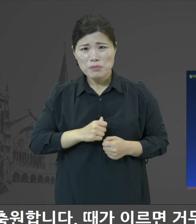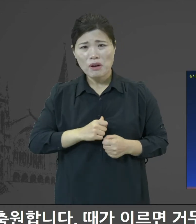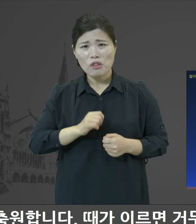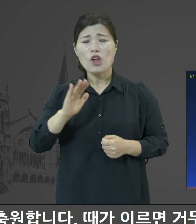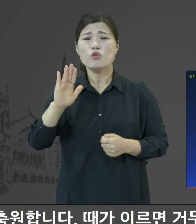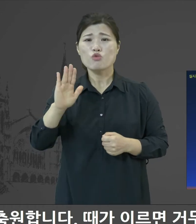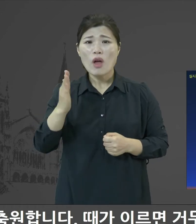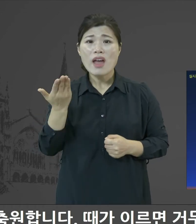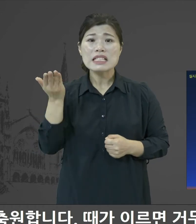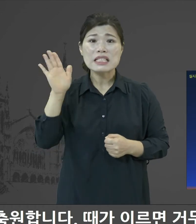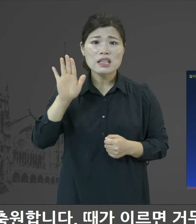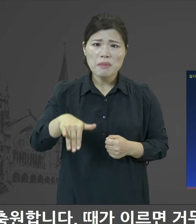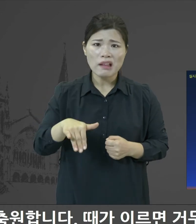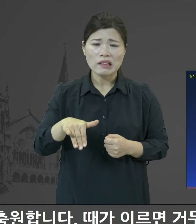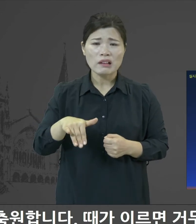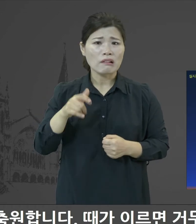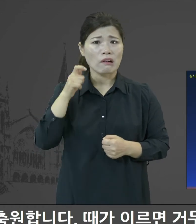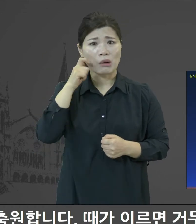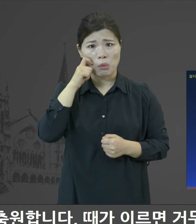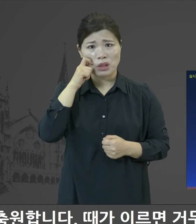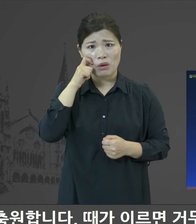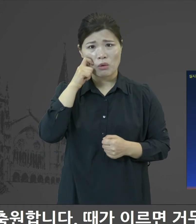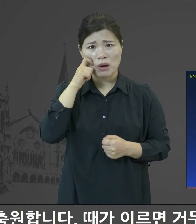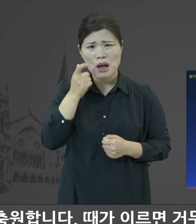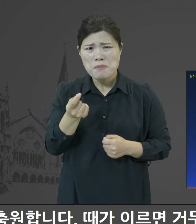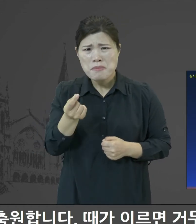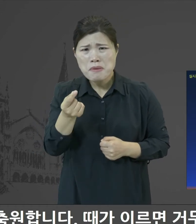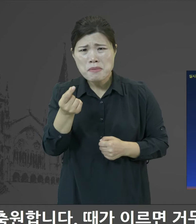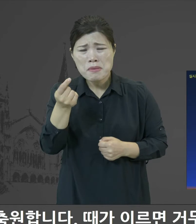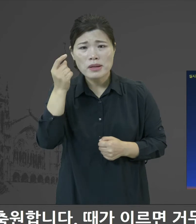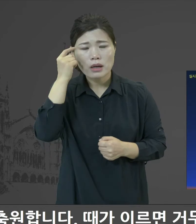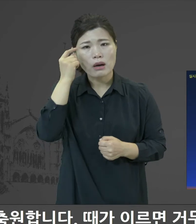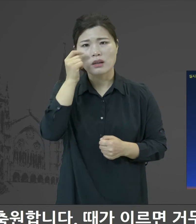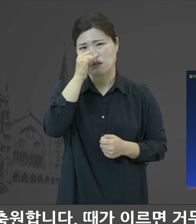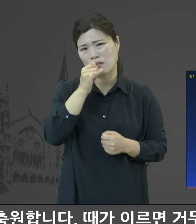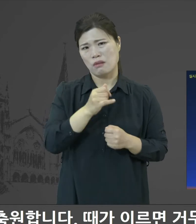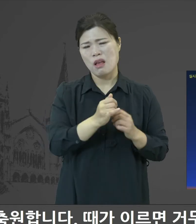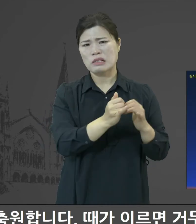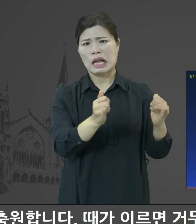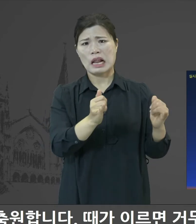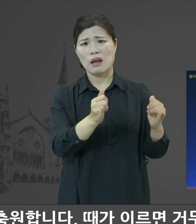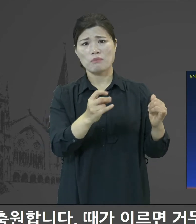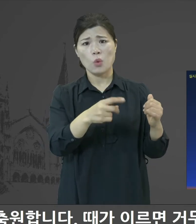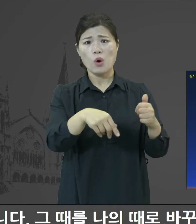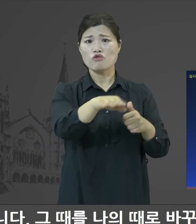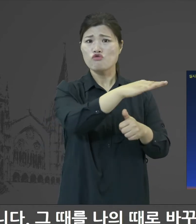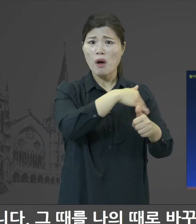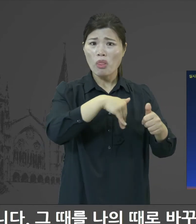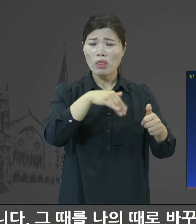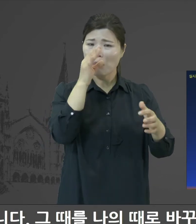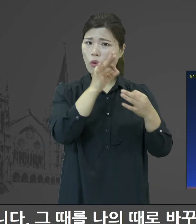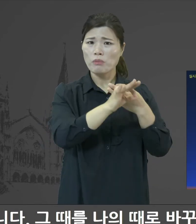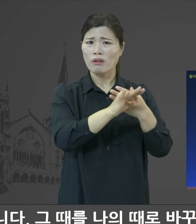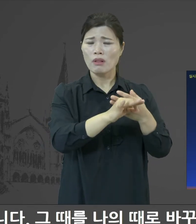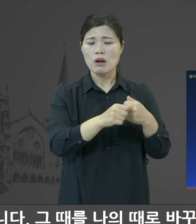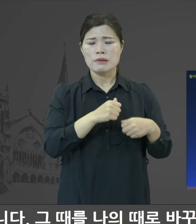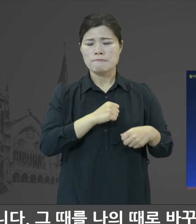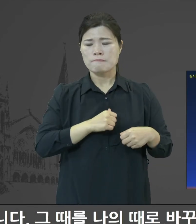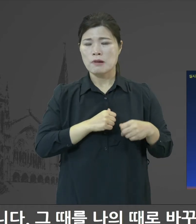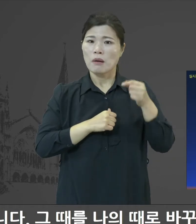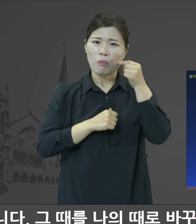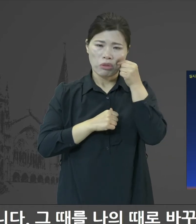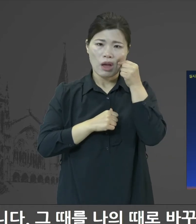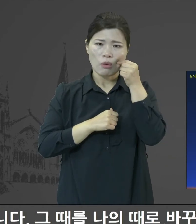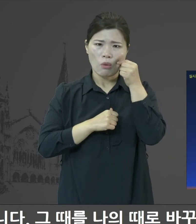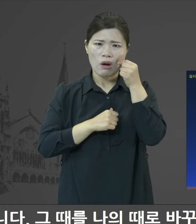가면 되는데, 그것이 사람을 바라보고 주변을 바라보니까 그 참지 못하고